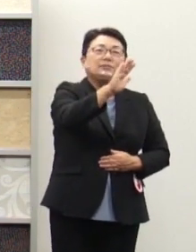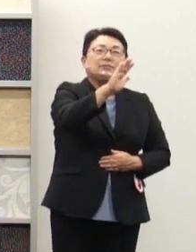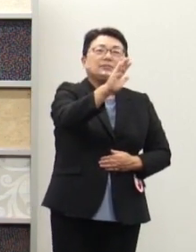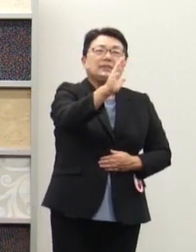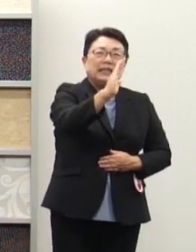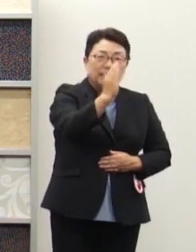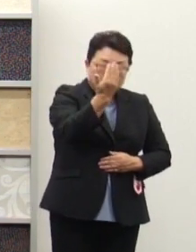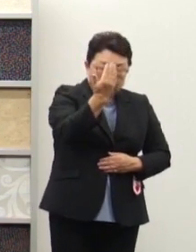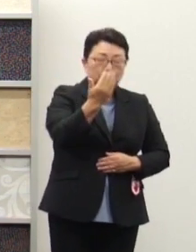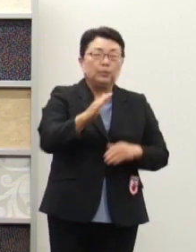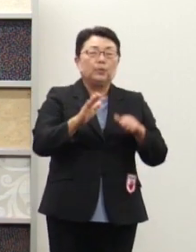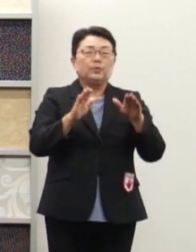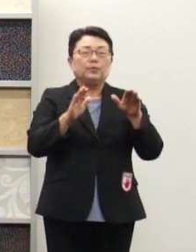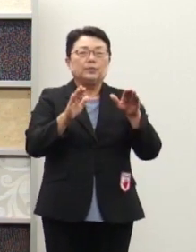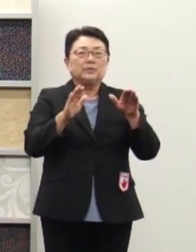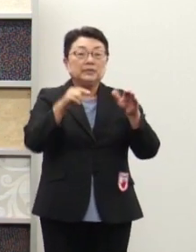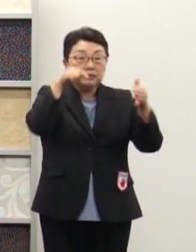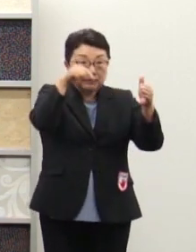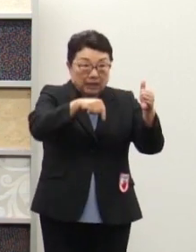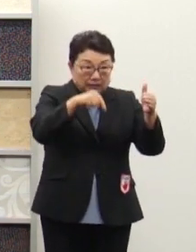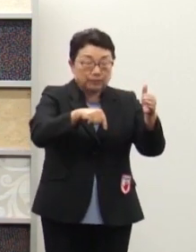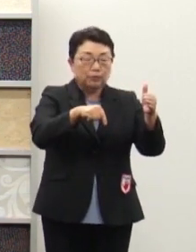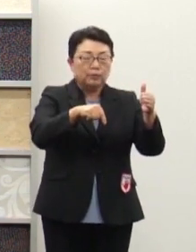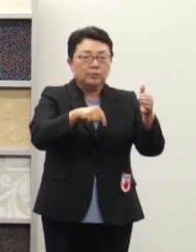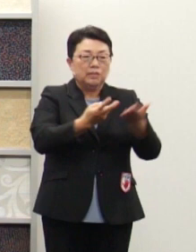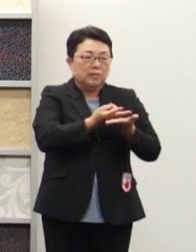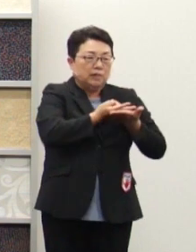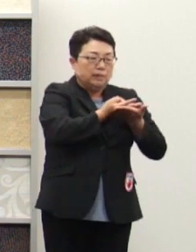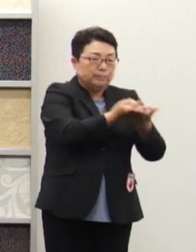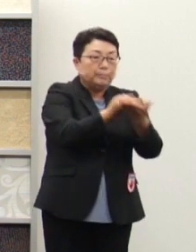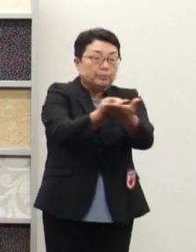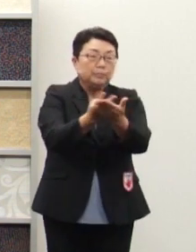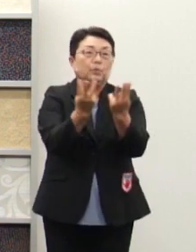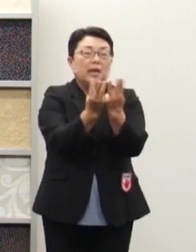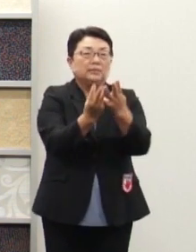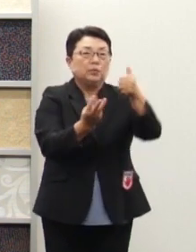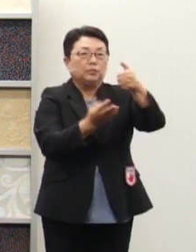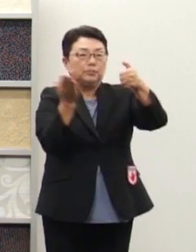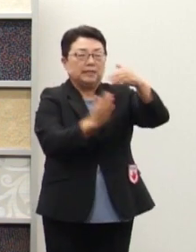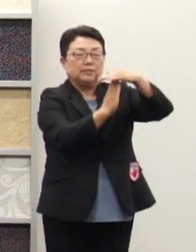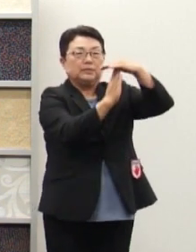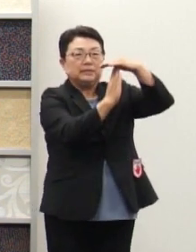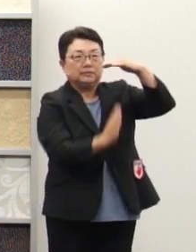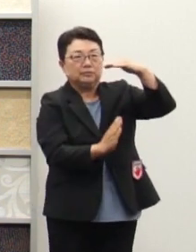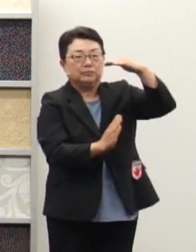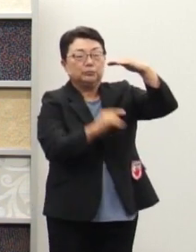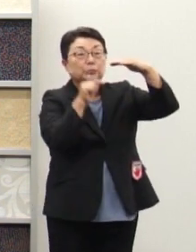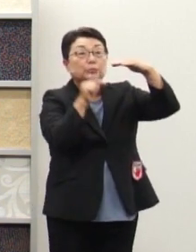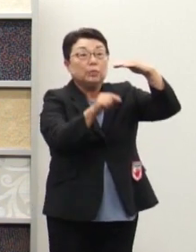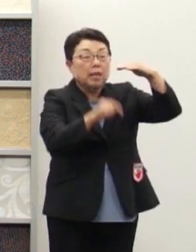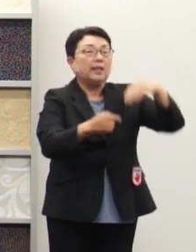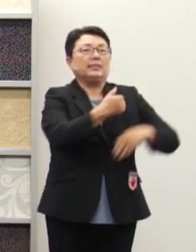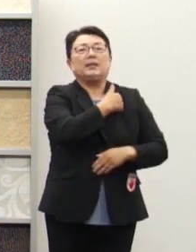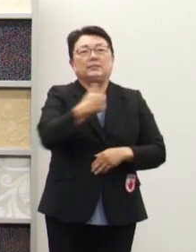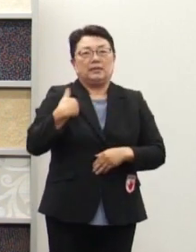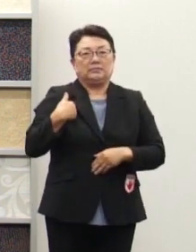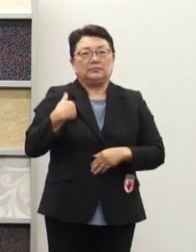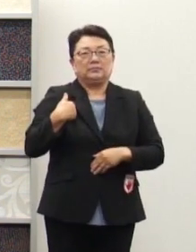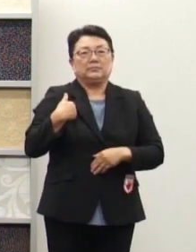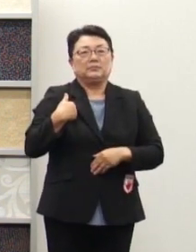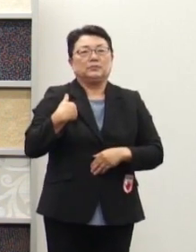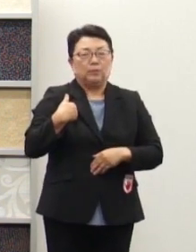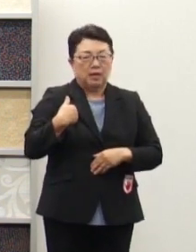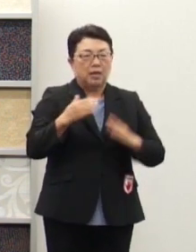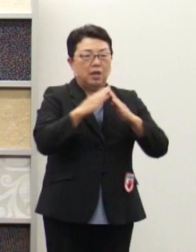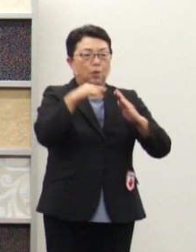が、このその中でもですね、この病床使用率 50% 以内が実現できておりますのは、ホーム